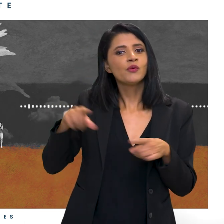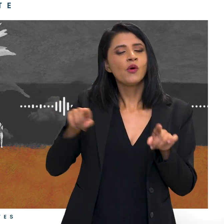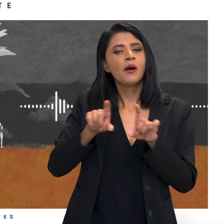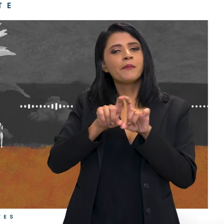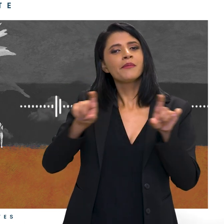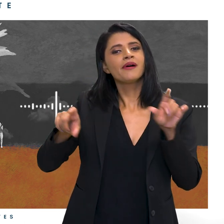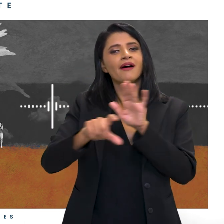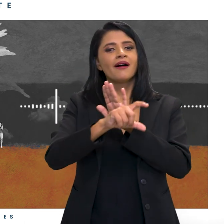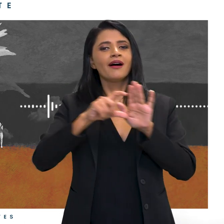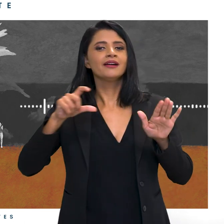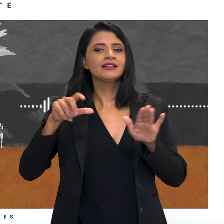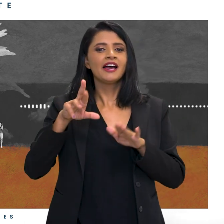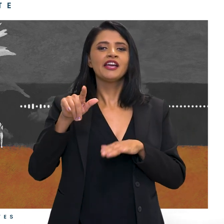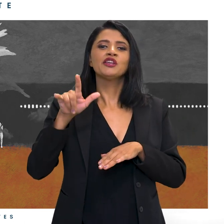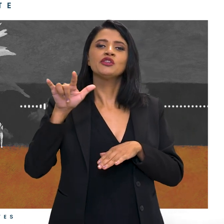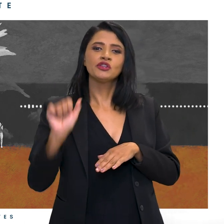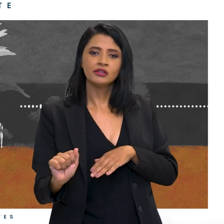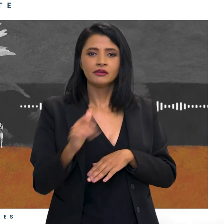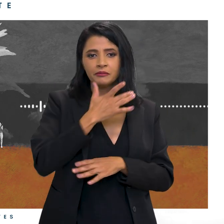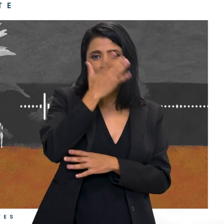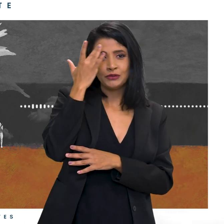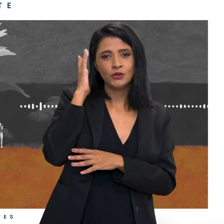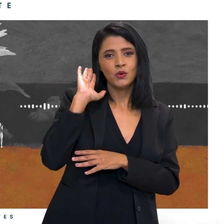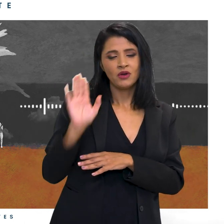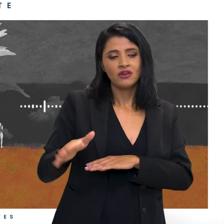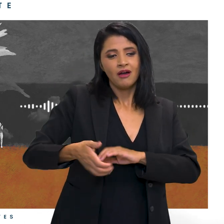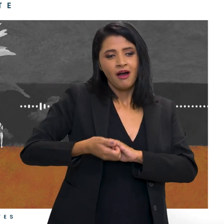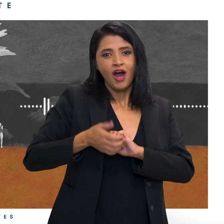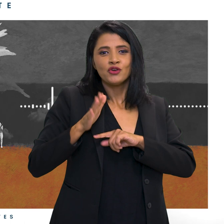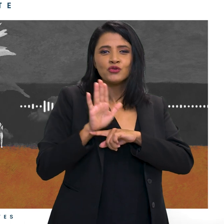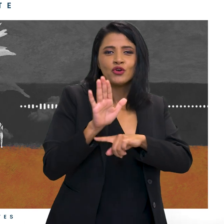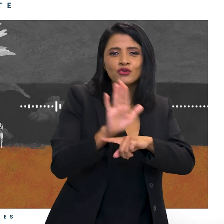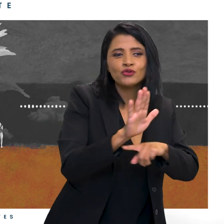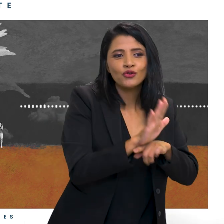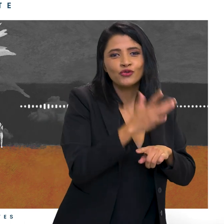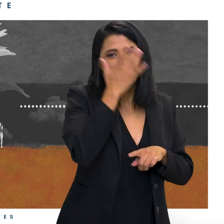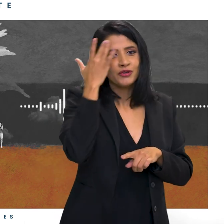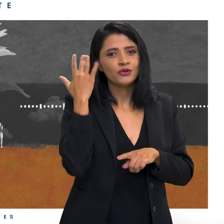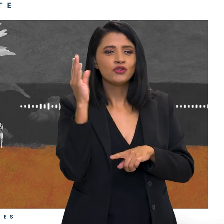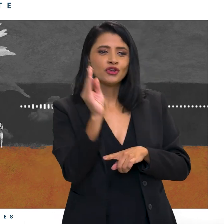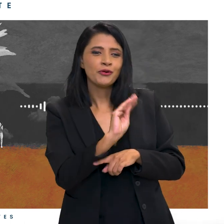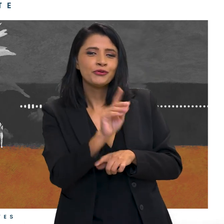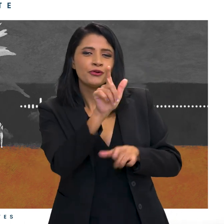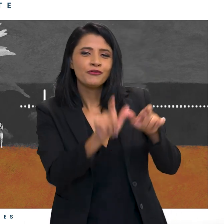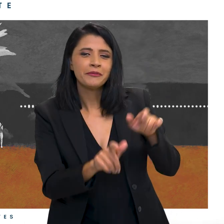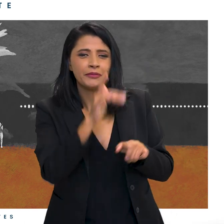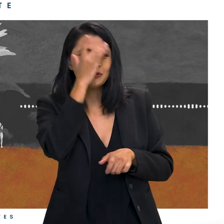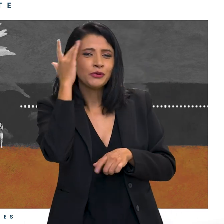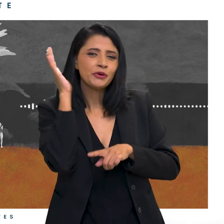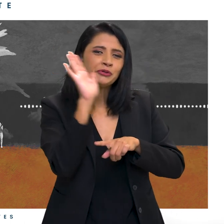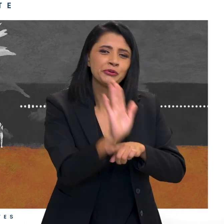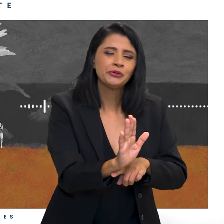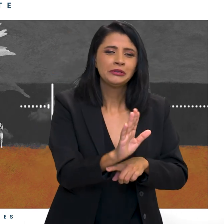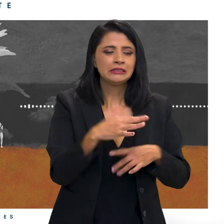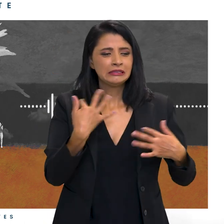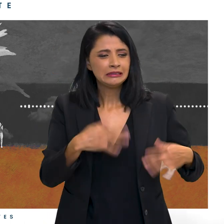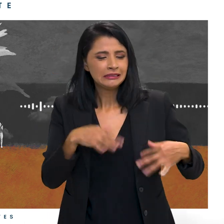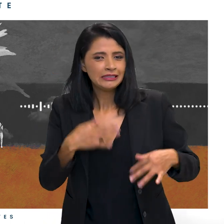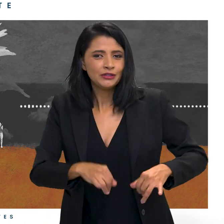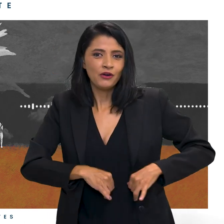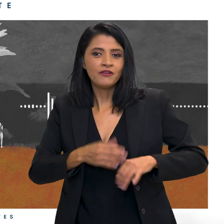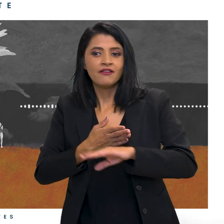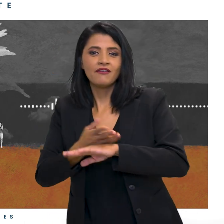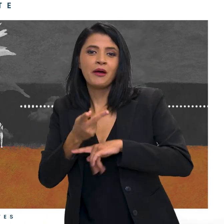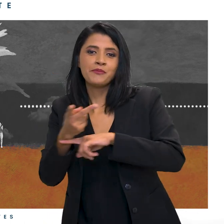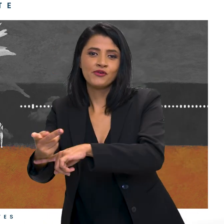rádio um trecho mais longo da Regina, alguém que já deu a mão para muita gente, que já cuidou da dor de muitas pessoas que buscam